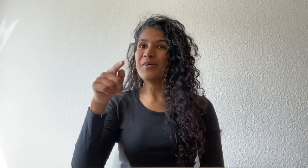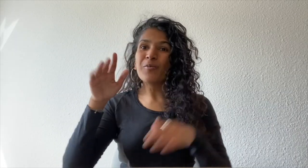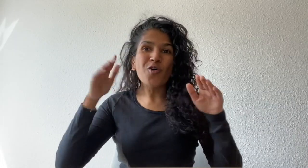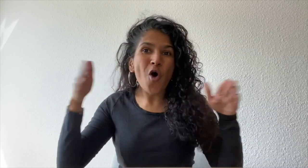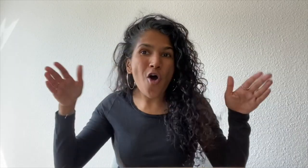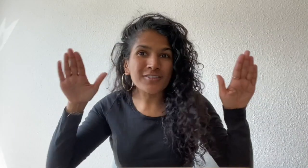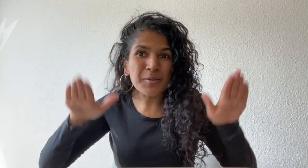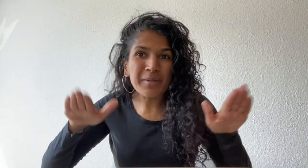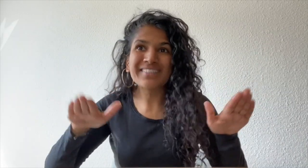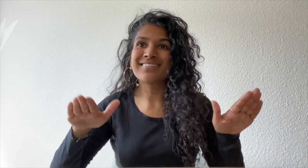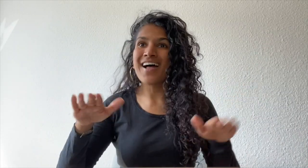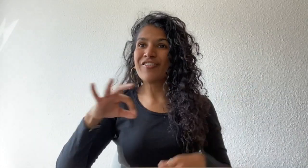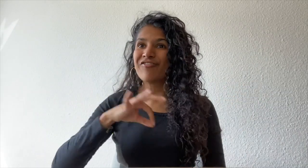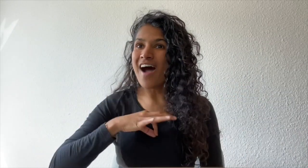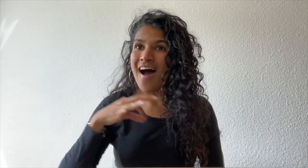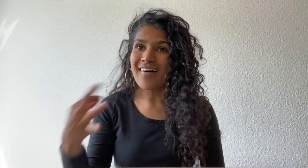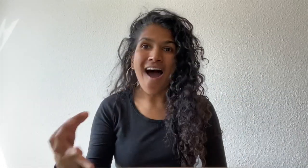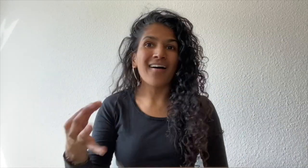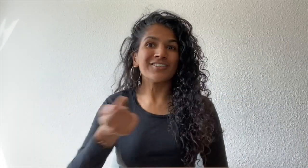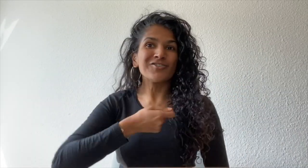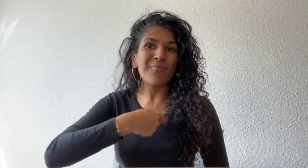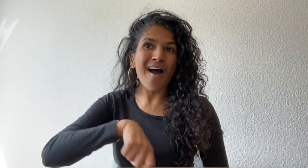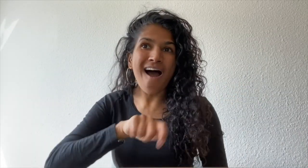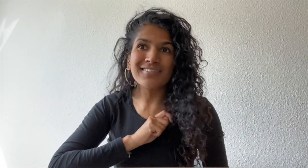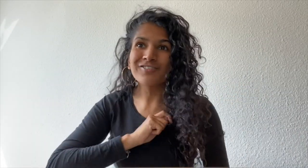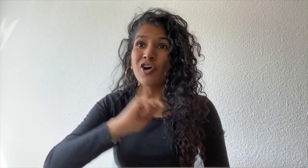aufgelistet Großbritannien, Frankreich,